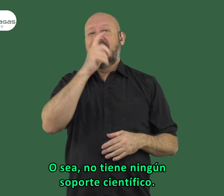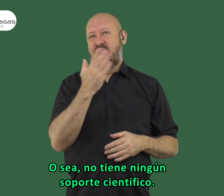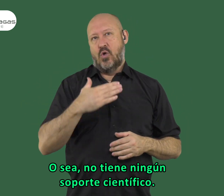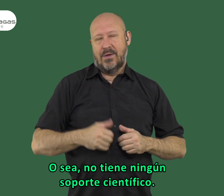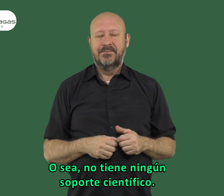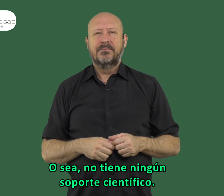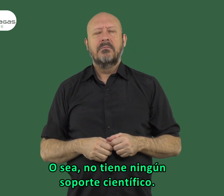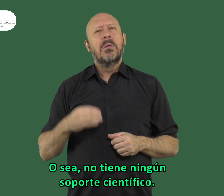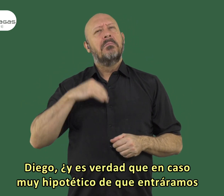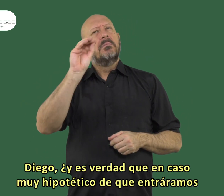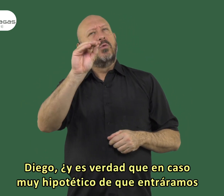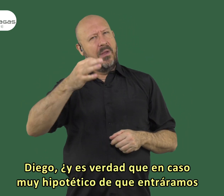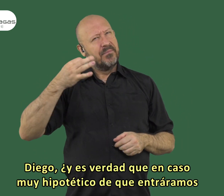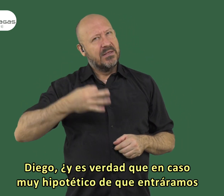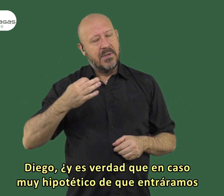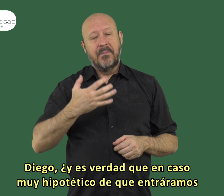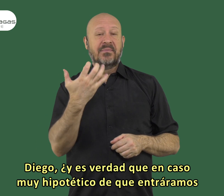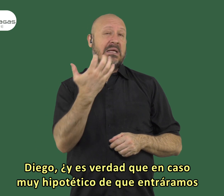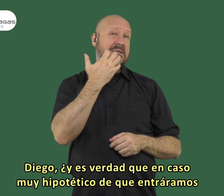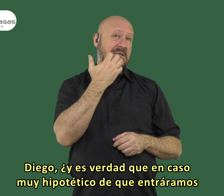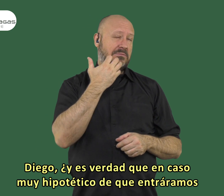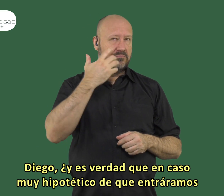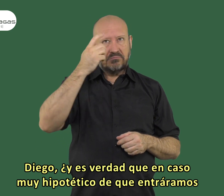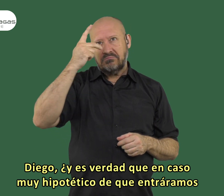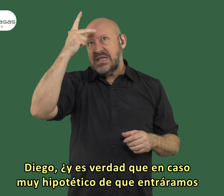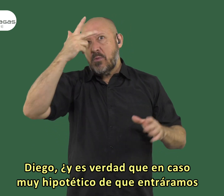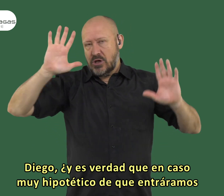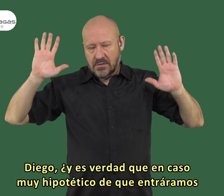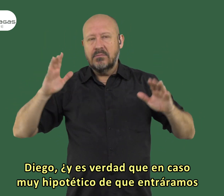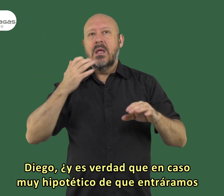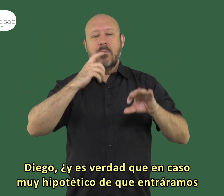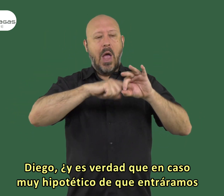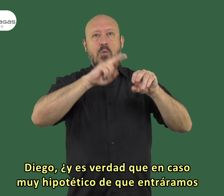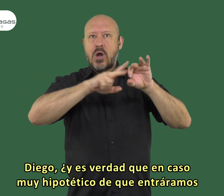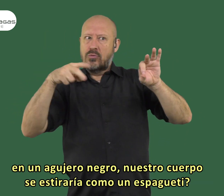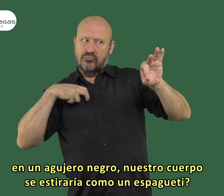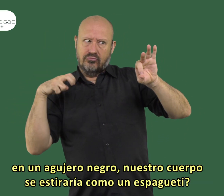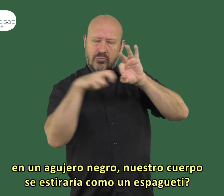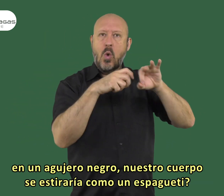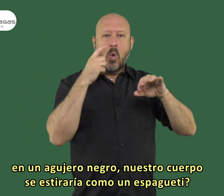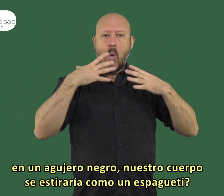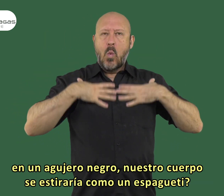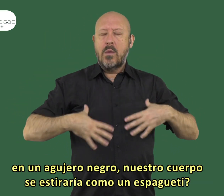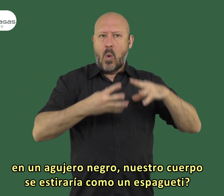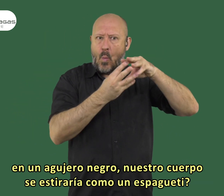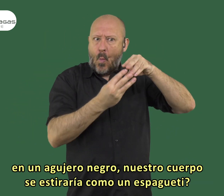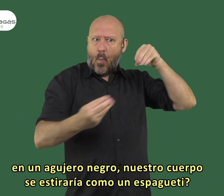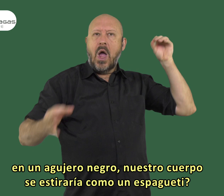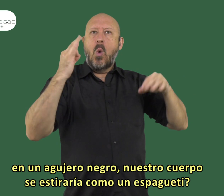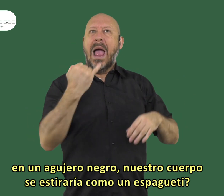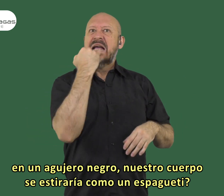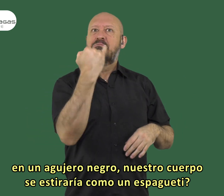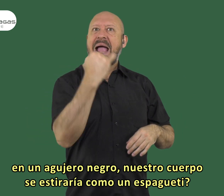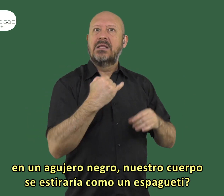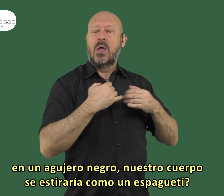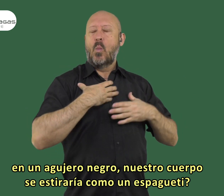ningún soporte científico. Diego, ¿y es verdad que en caso muy hipotético de que entráramos en un agujero negro, nuestro cuerpo se estiraría